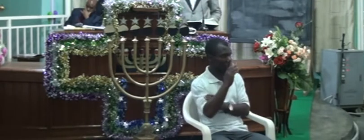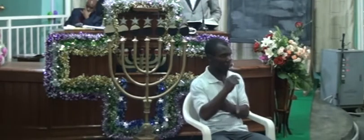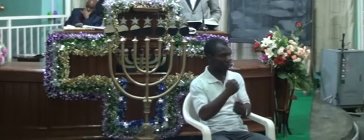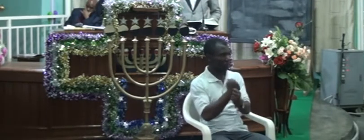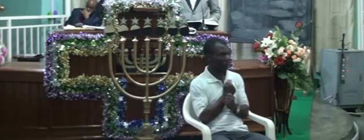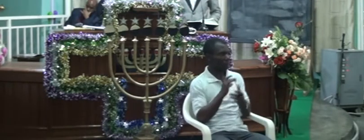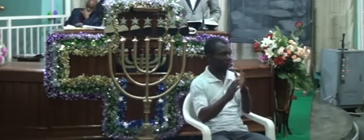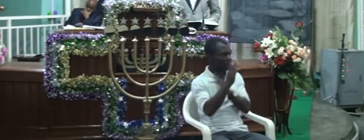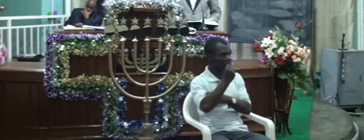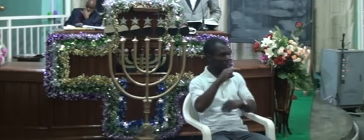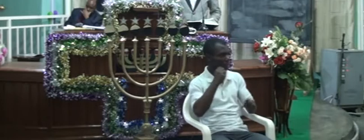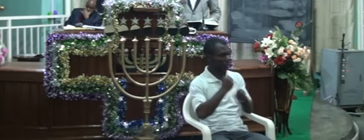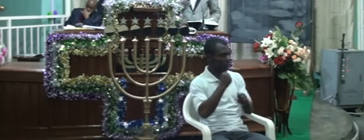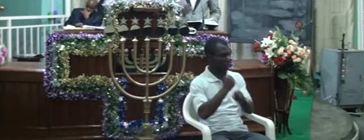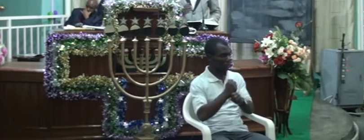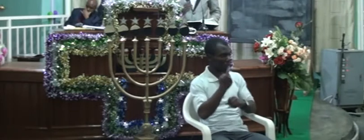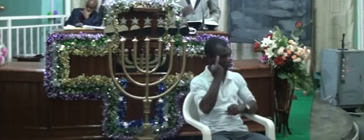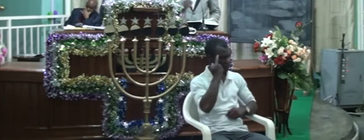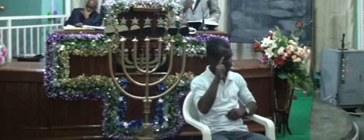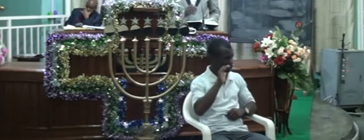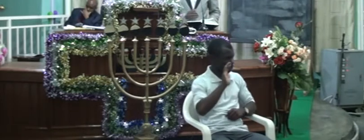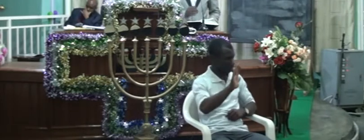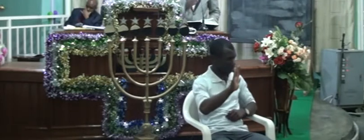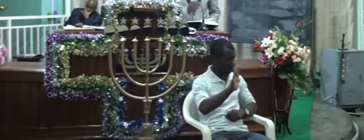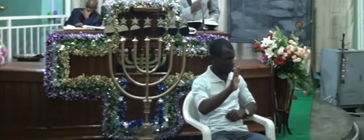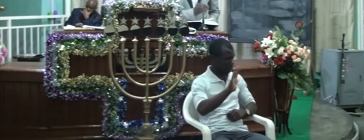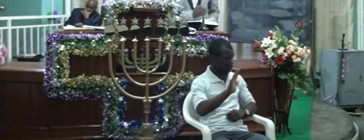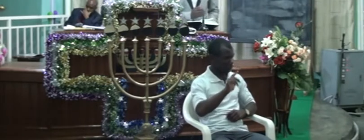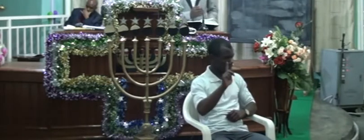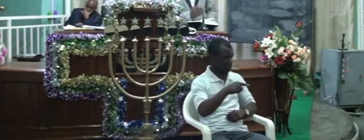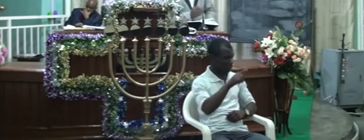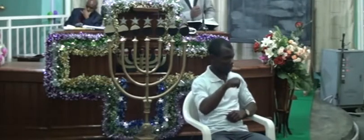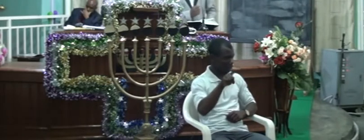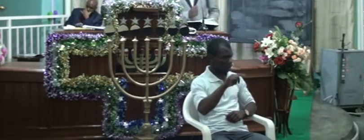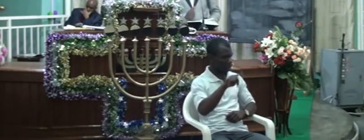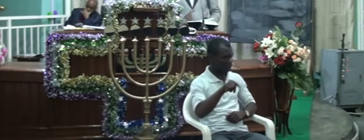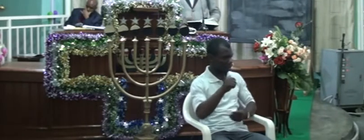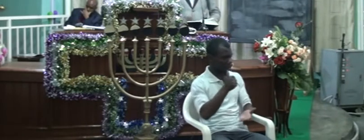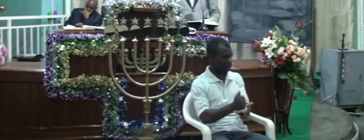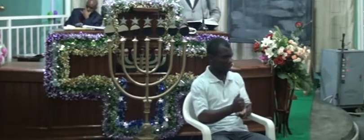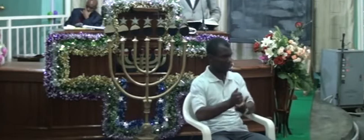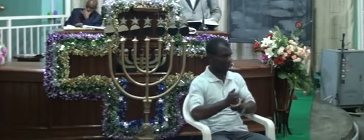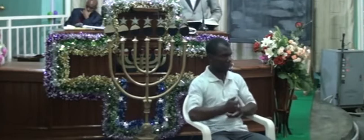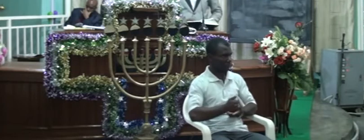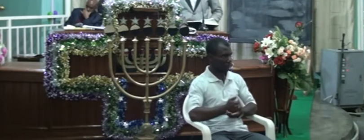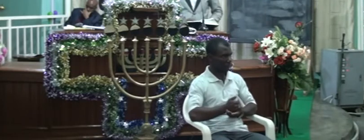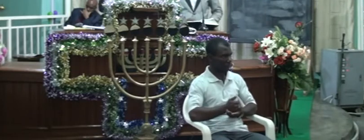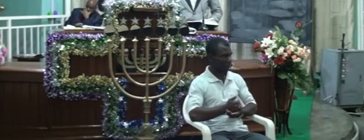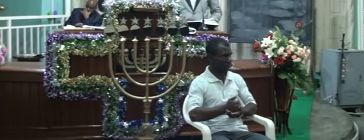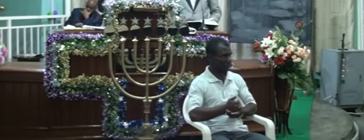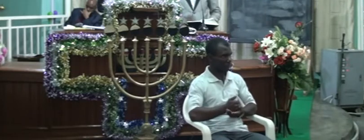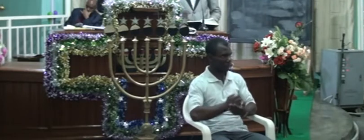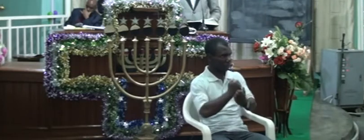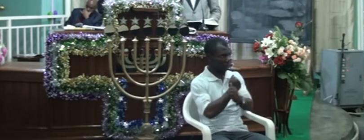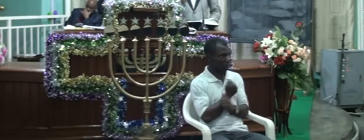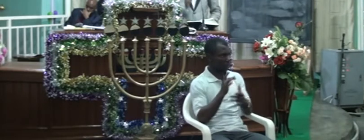Mungu kazi yake ni kukorige. L'amour de Dieu son rôle consiste à corriger. Amen. Amen. Upendo